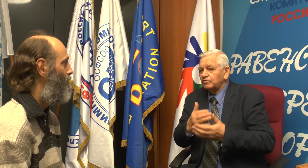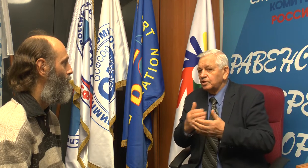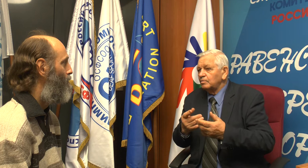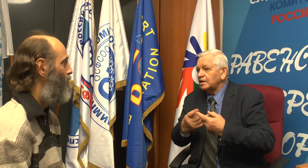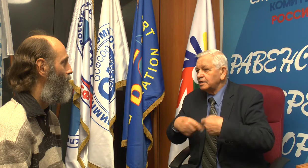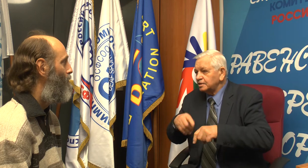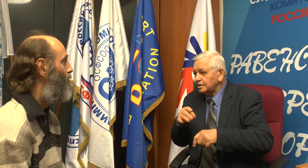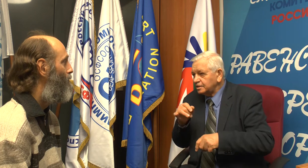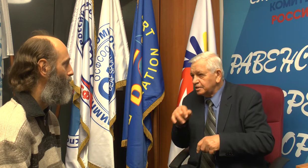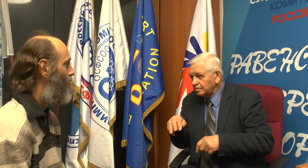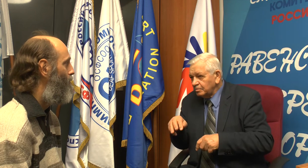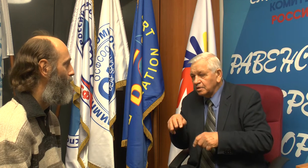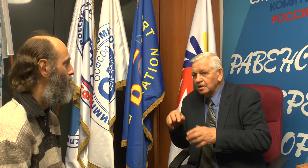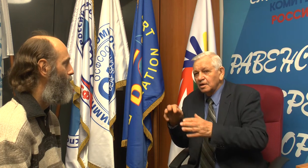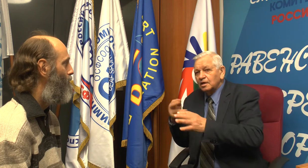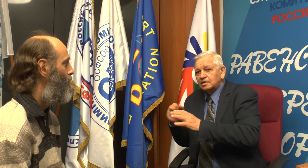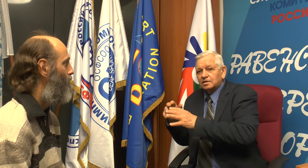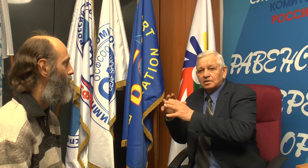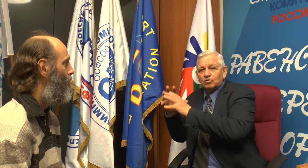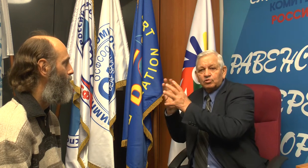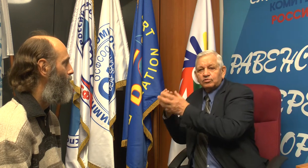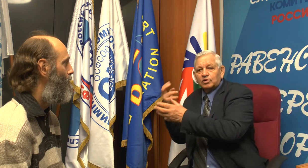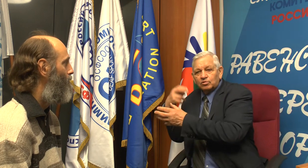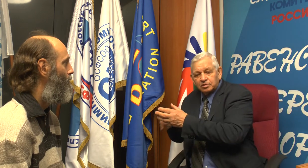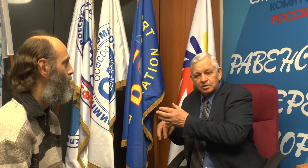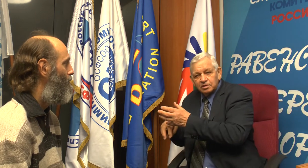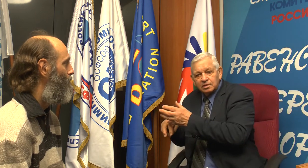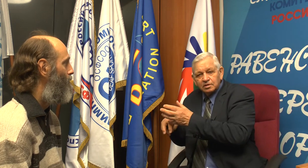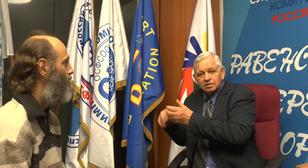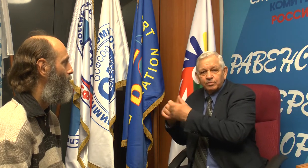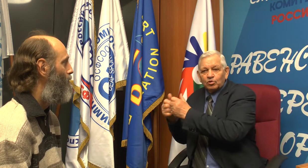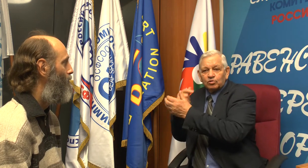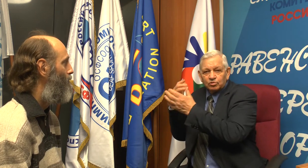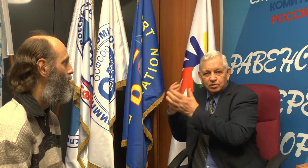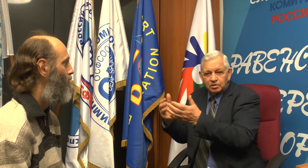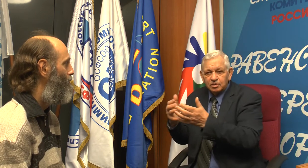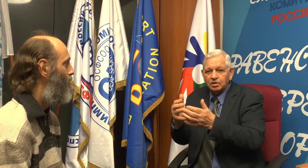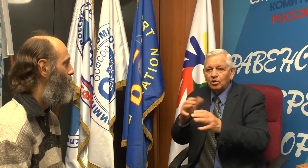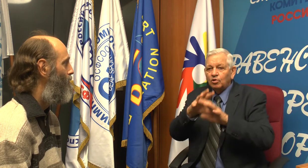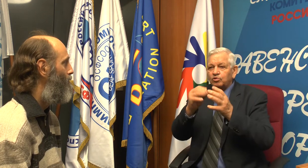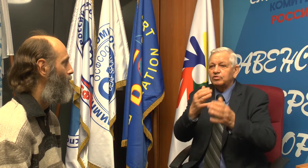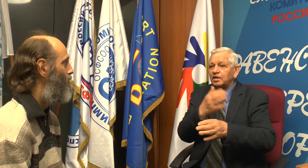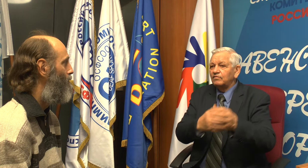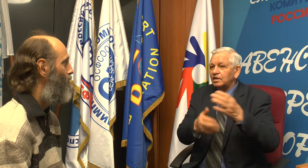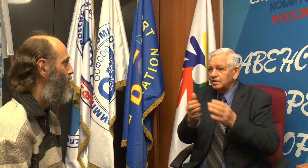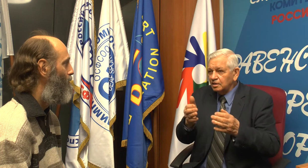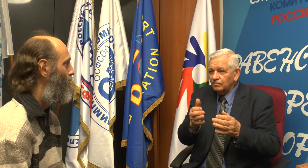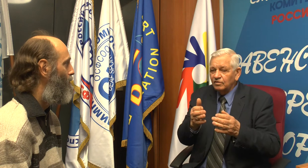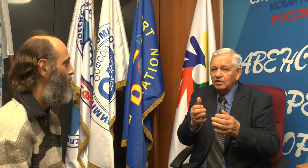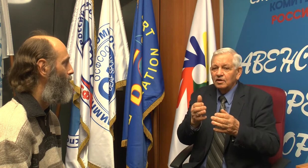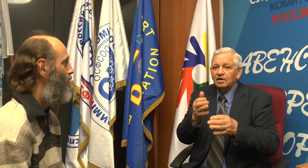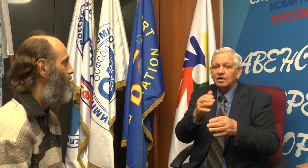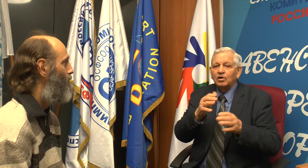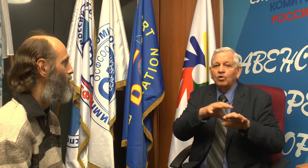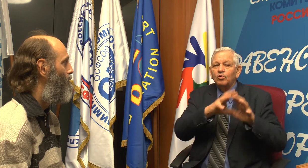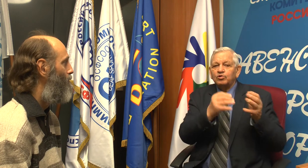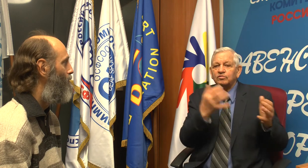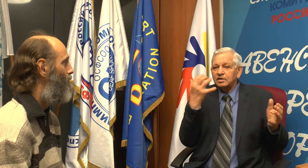общественным организациям. Это общество глухих, споры глухих, общество инвалидов, общество